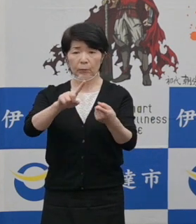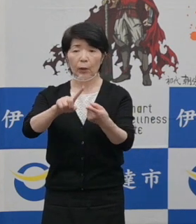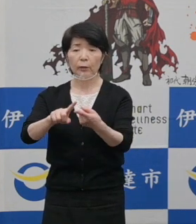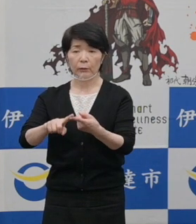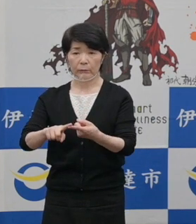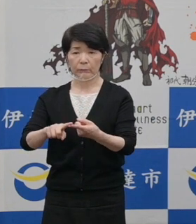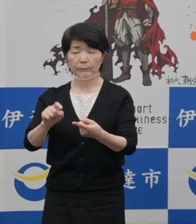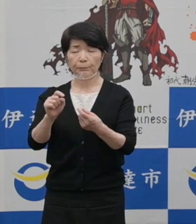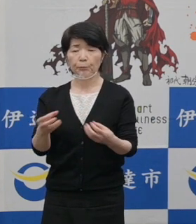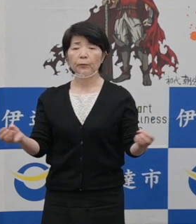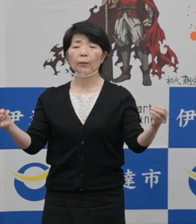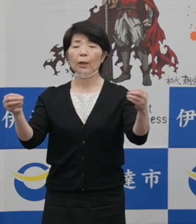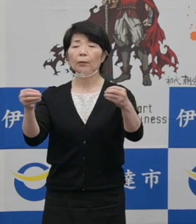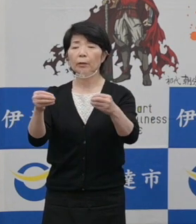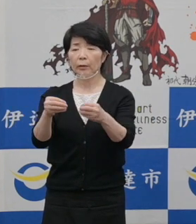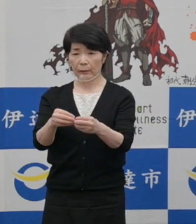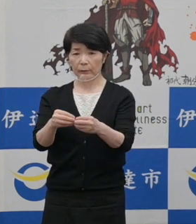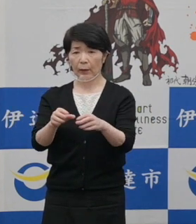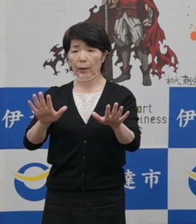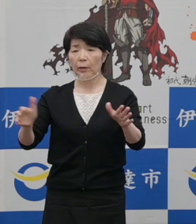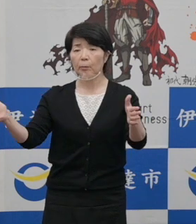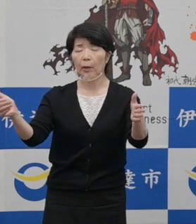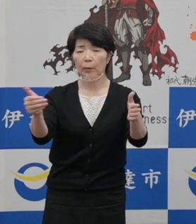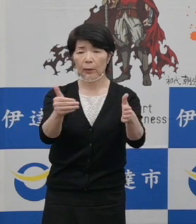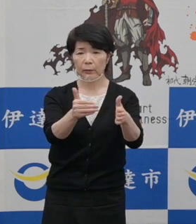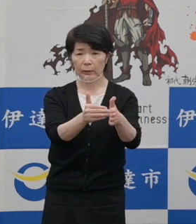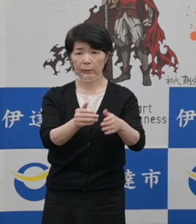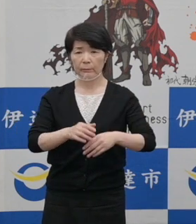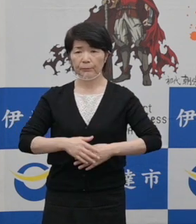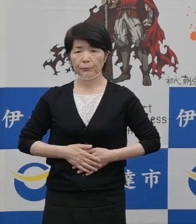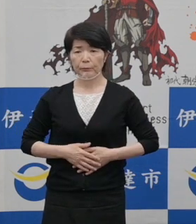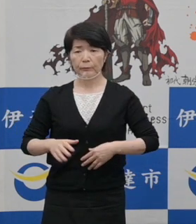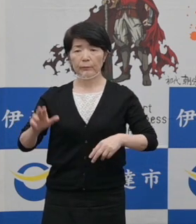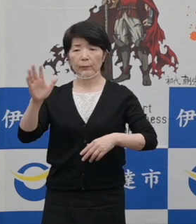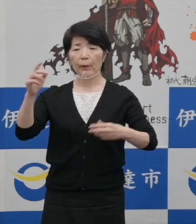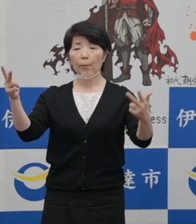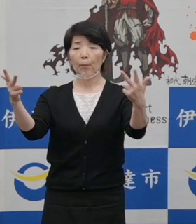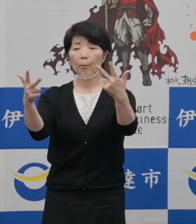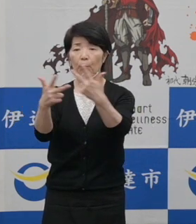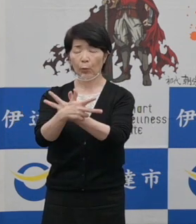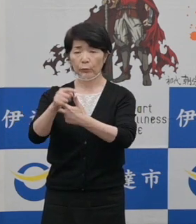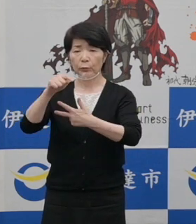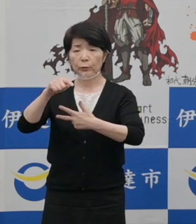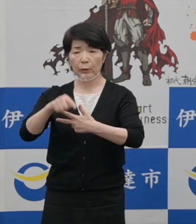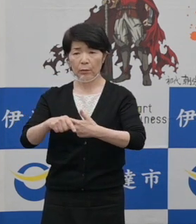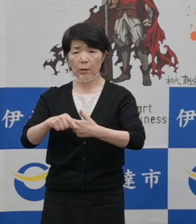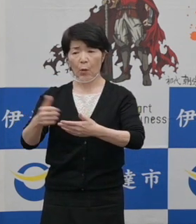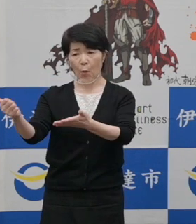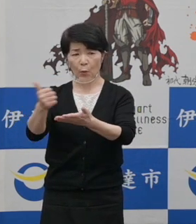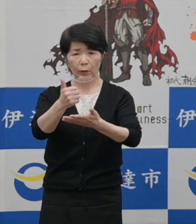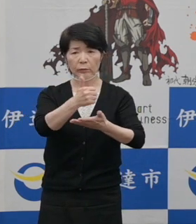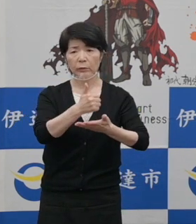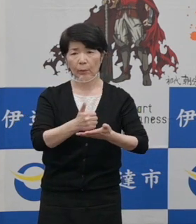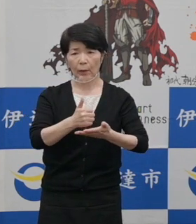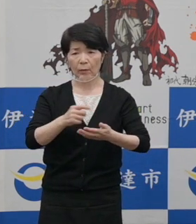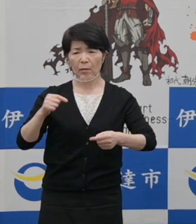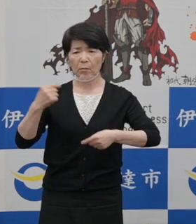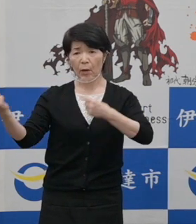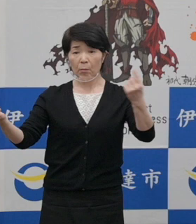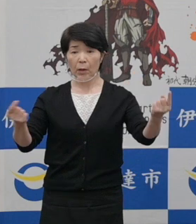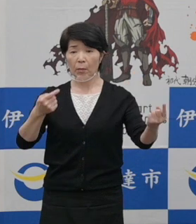合わせまして今まで県北地域から商品が流出していた、それを取り戻